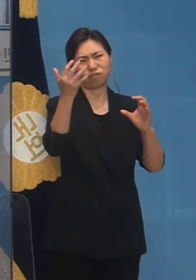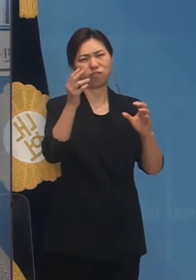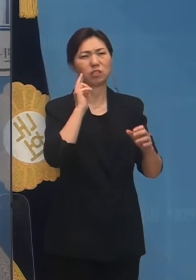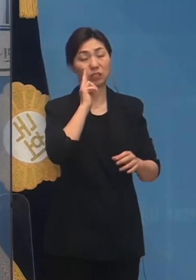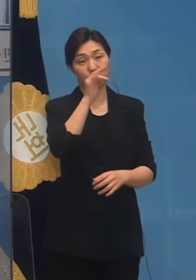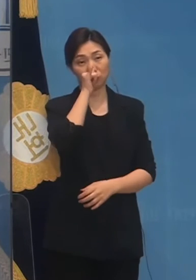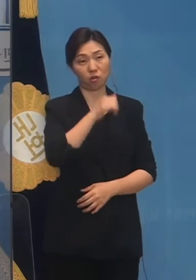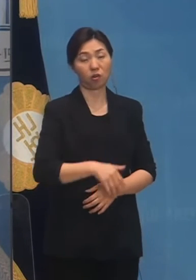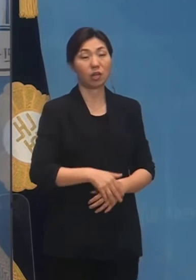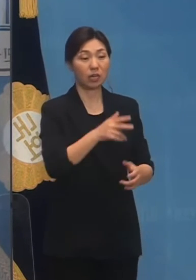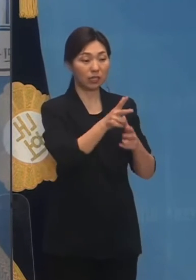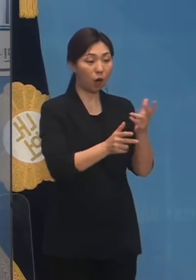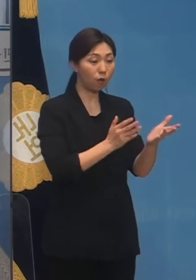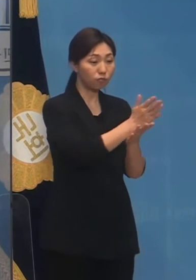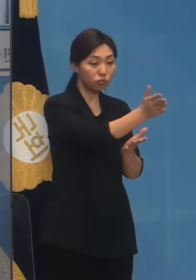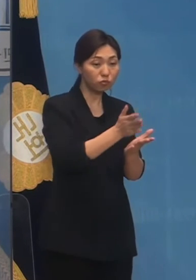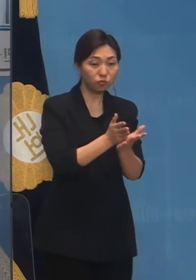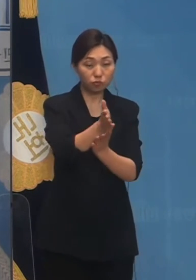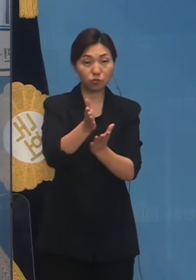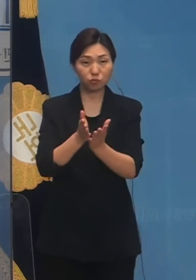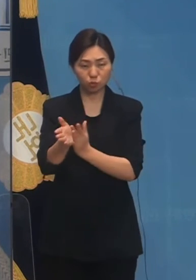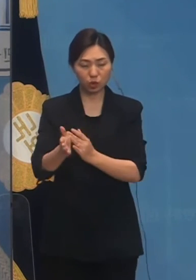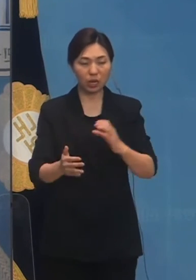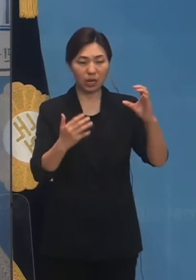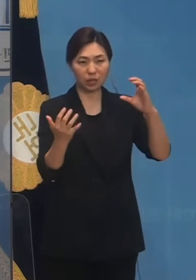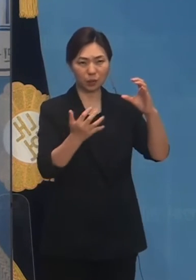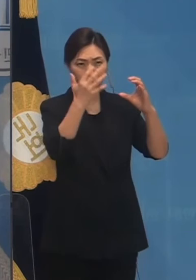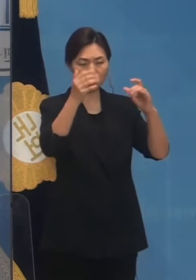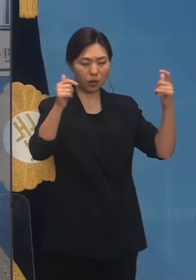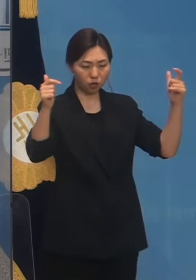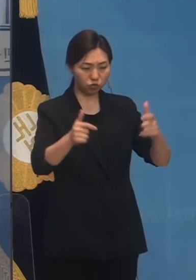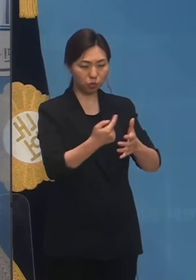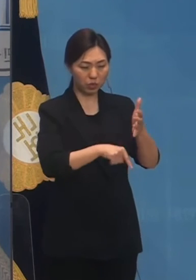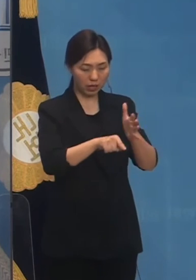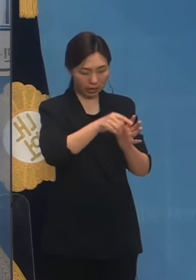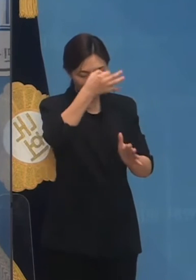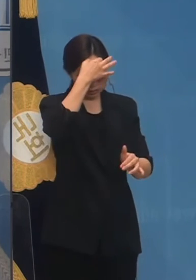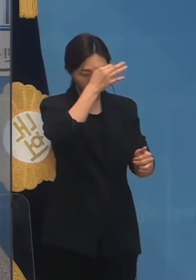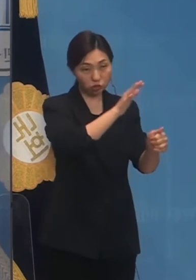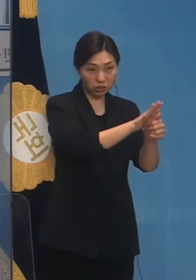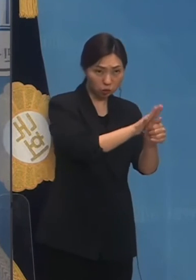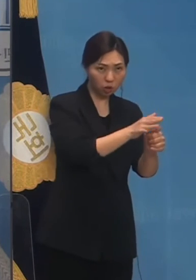산업 영역별 저탄소 기술 개발에 집중 투자하고 대체 기술 도입 자원에도